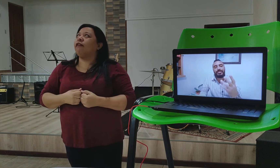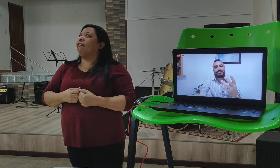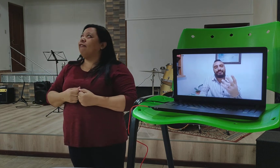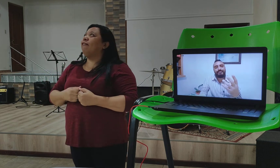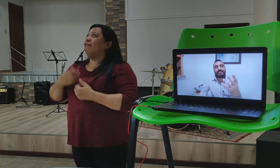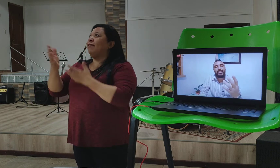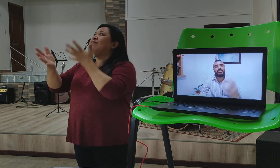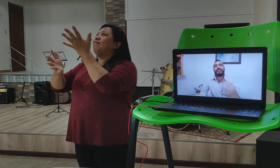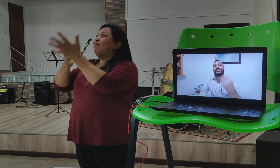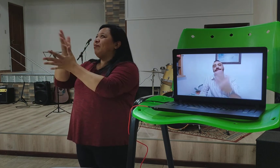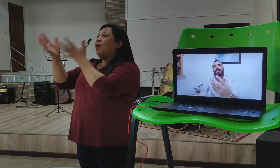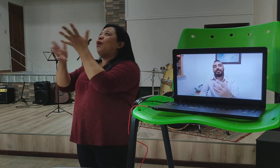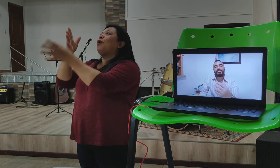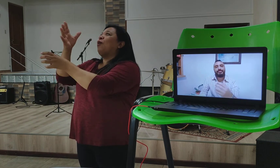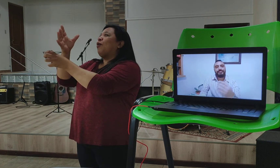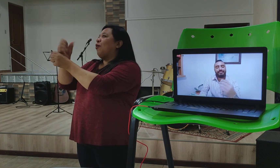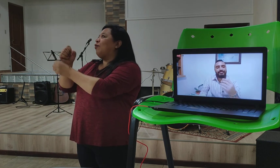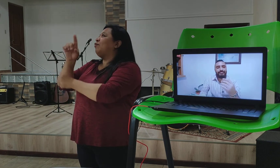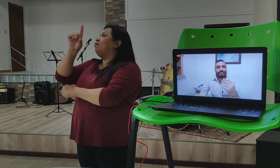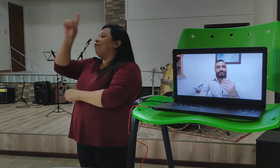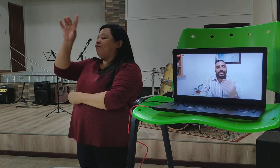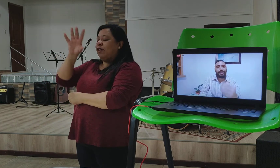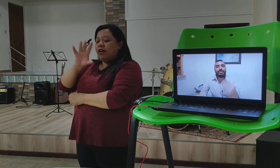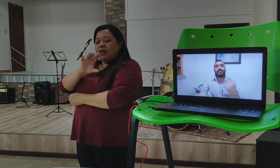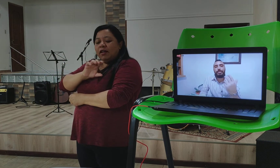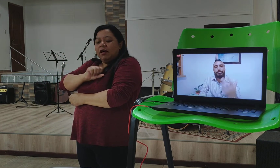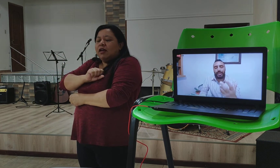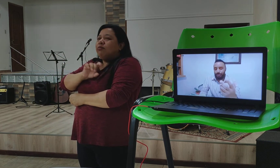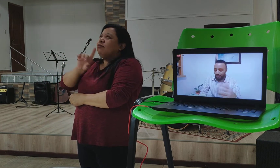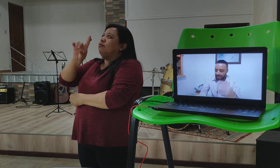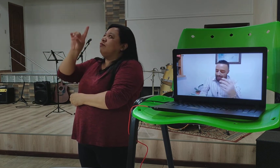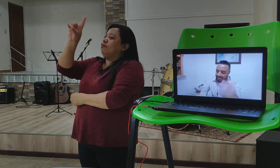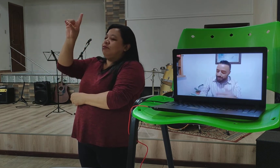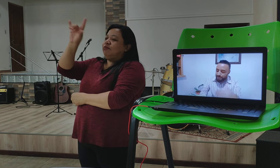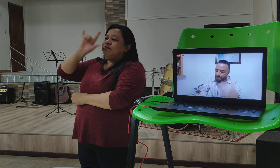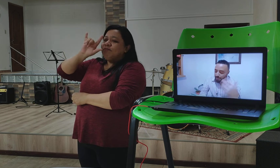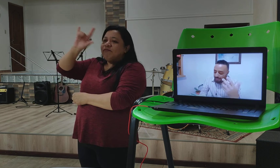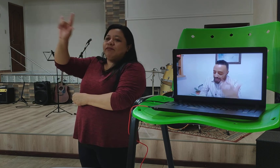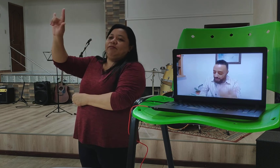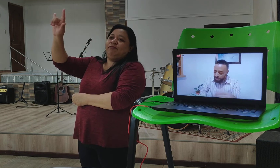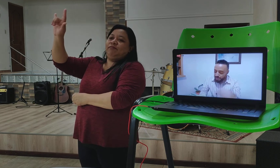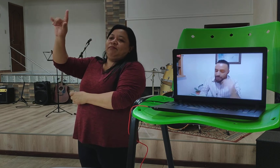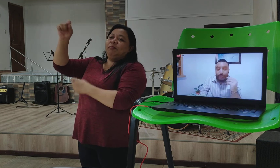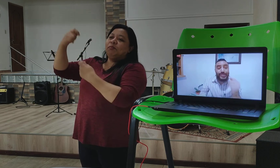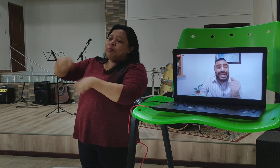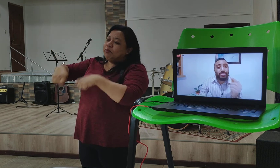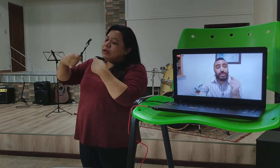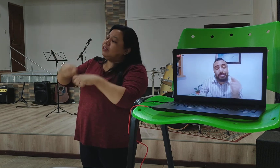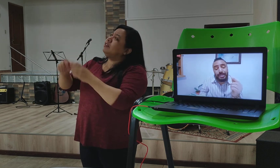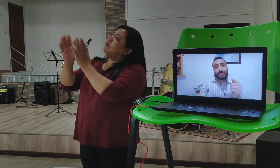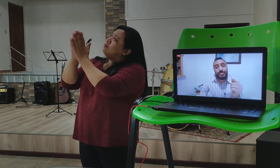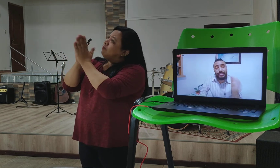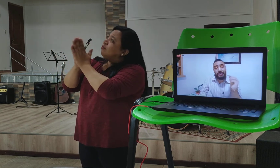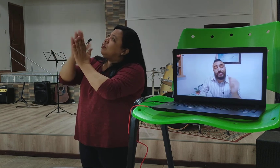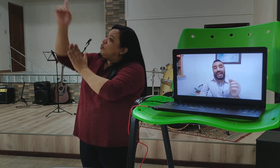falamos: Deus, eu te amo, Deus, eu dependo, Deus, eu preciso. De fato, irmãos, de